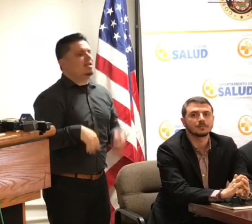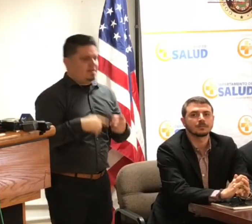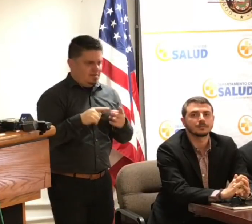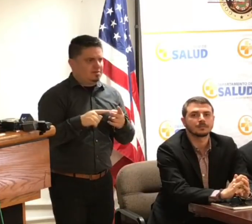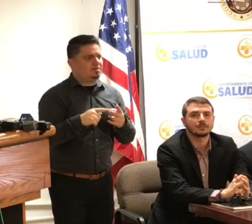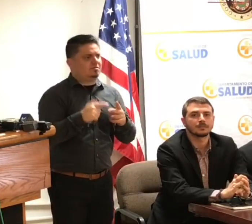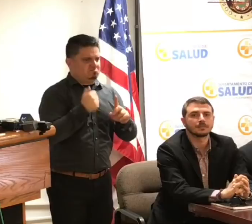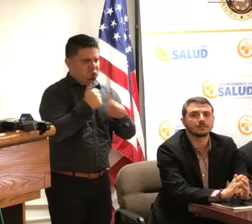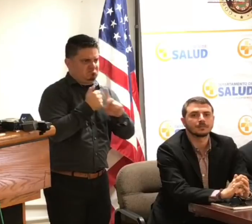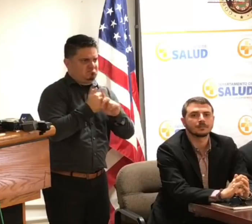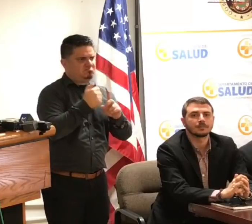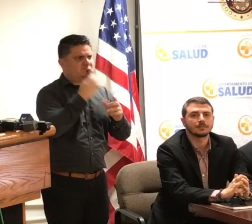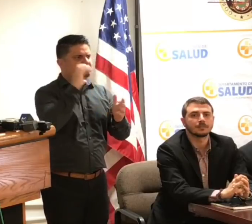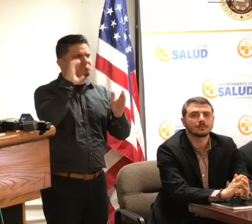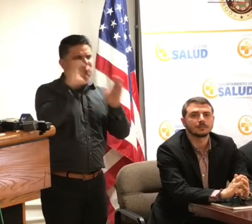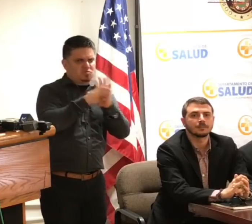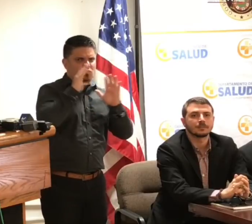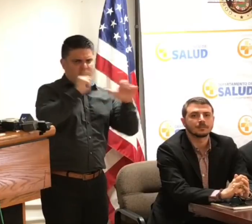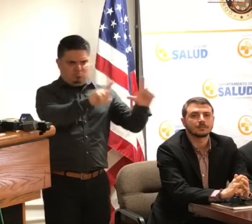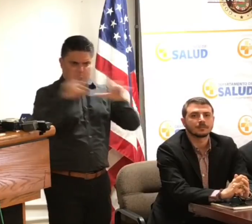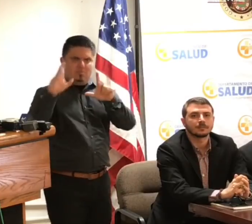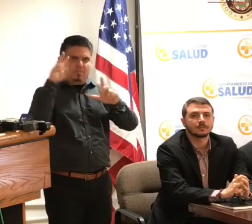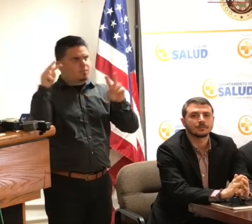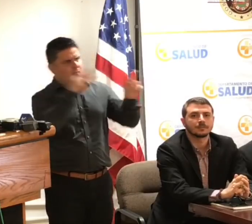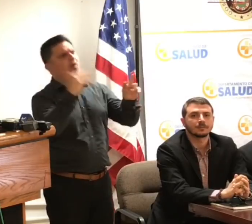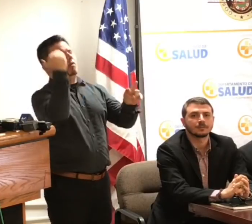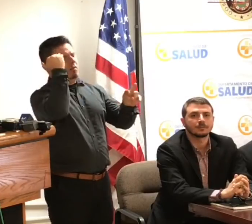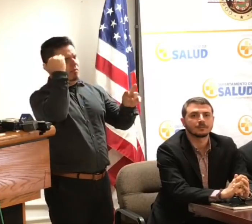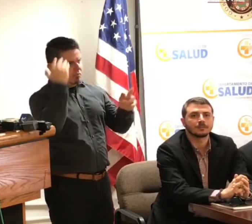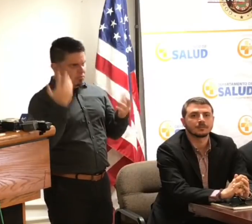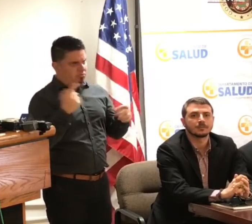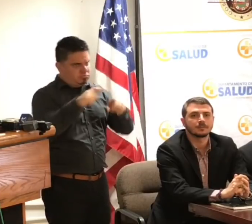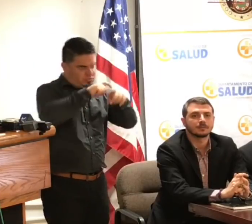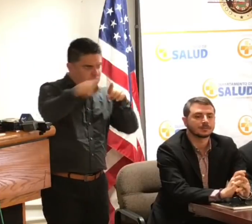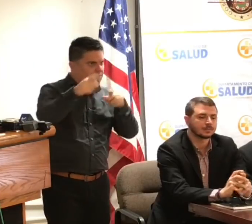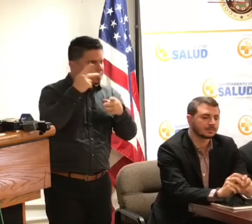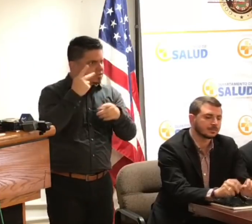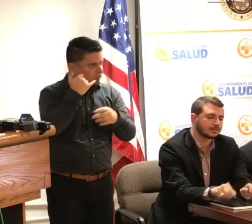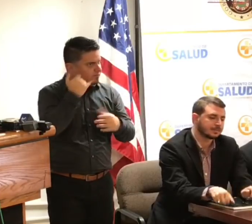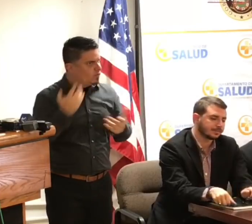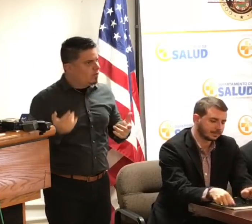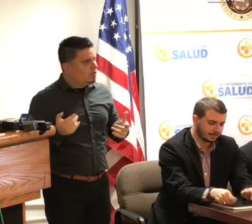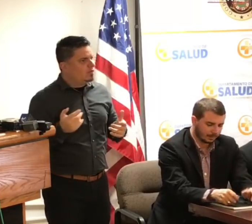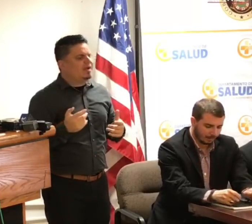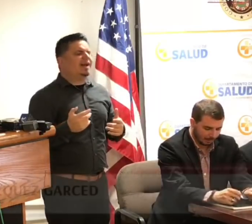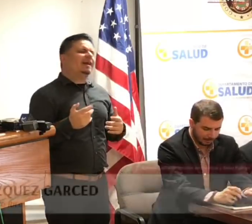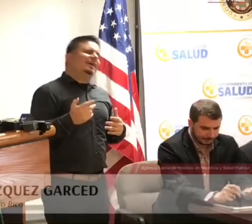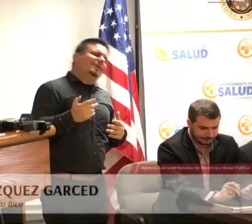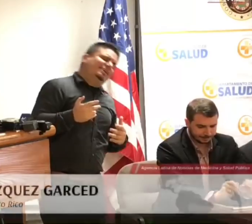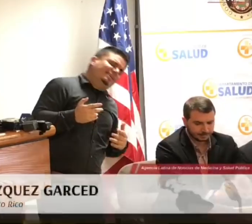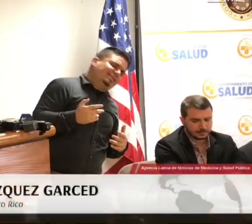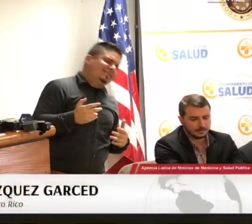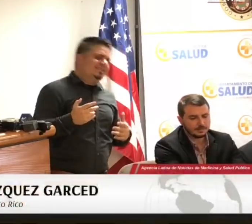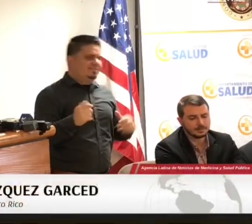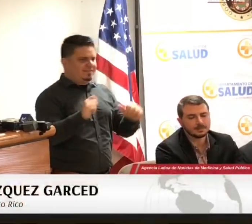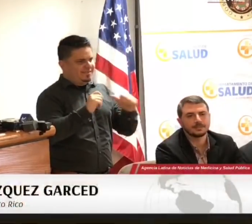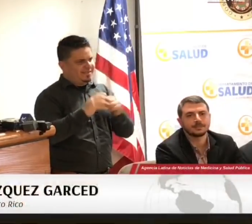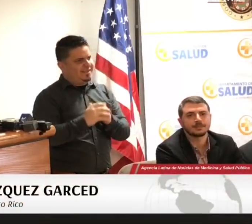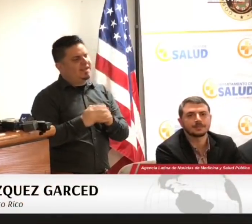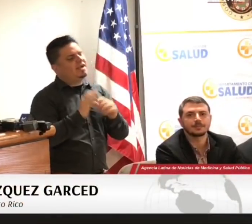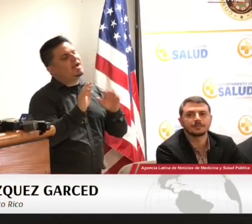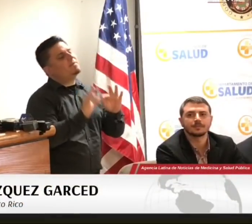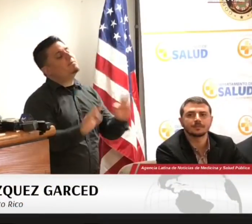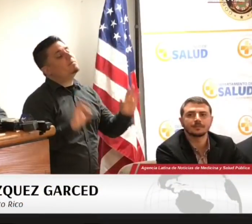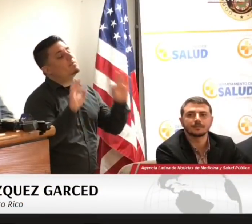contacto con él vaya y llame el teléfono? Esa es mi última pregunta. Lo más importante para todos los ciudadanos es que dijimos los lugares donde habían